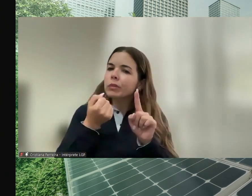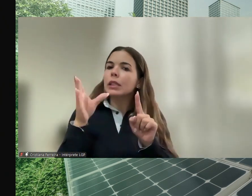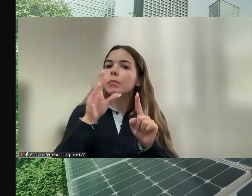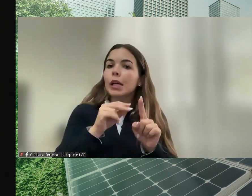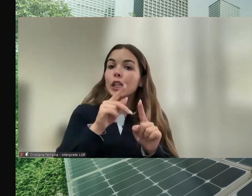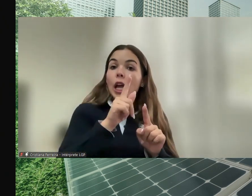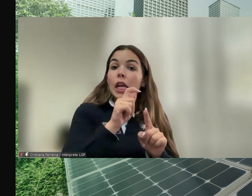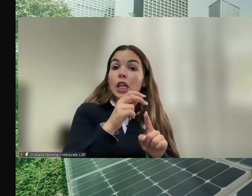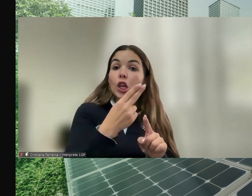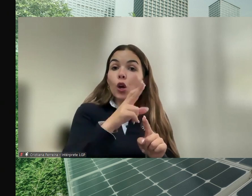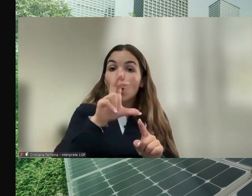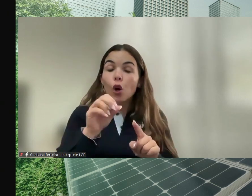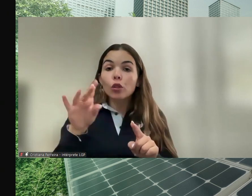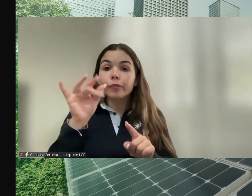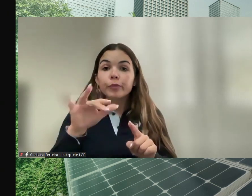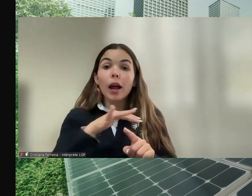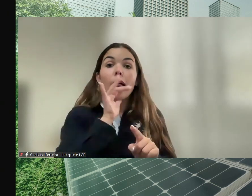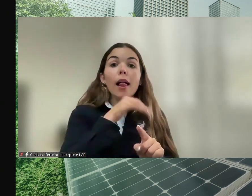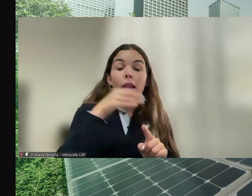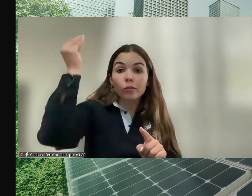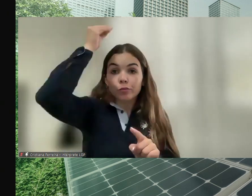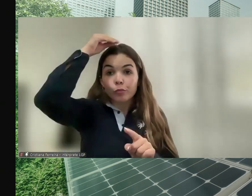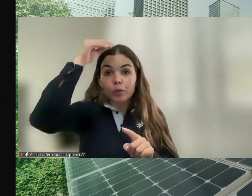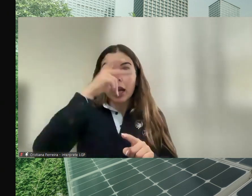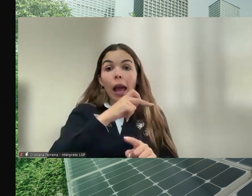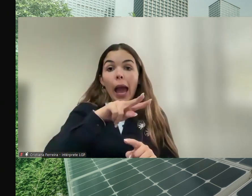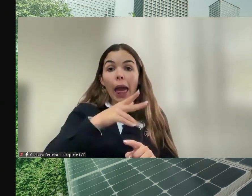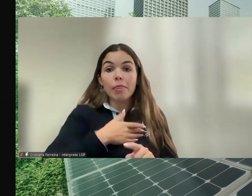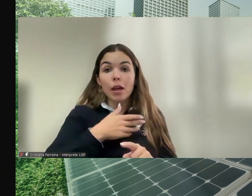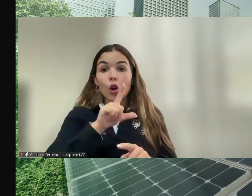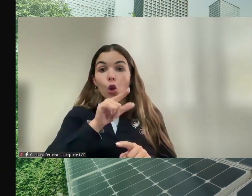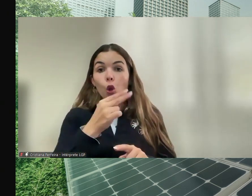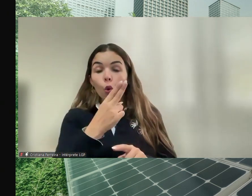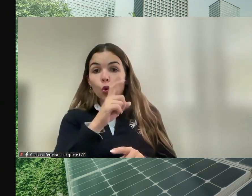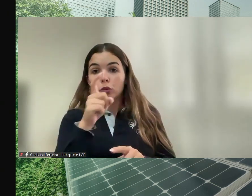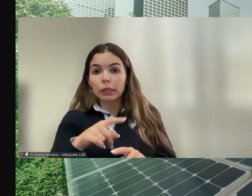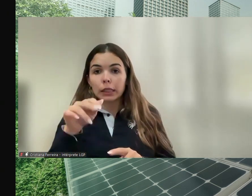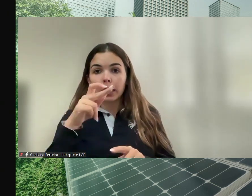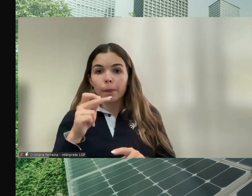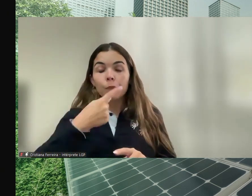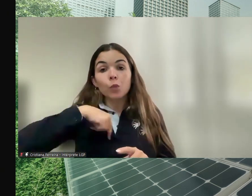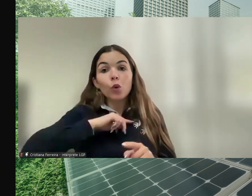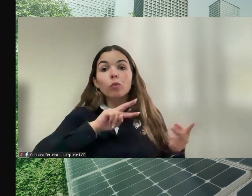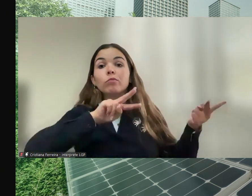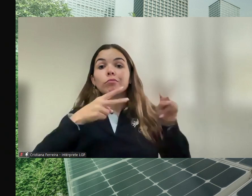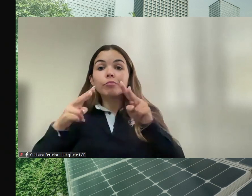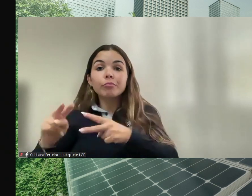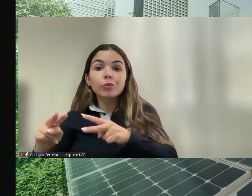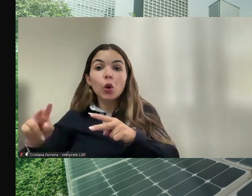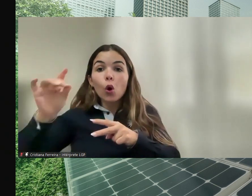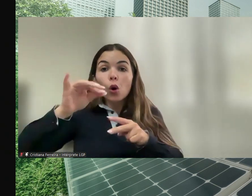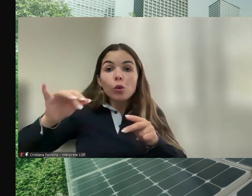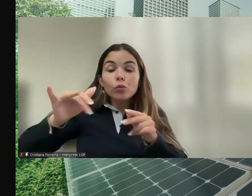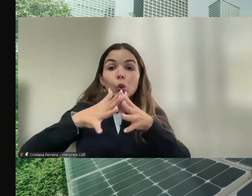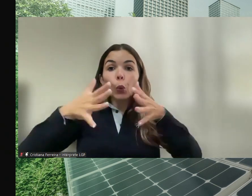Euro-região Algarve, Alentejo e Andaluzia. Temos uma estratégia com uma região alargada, uma região